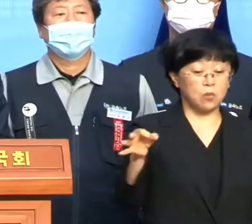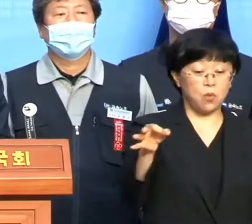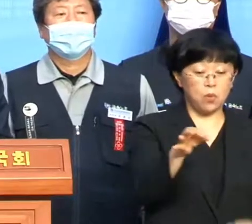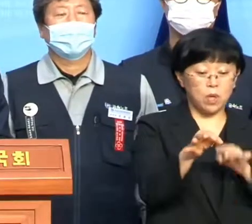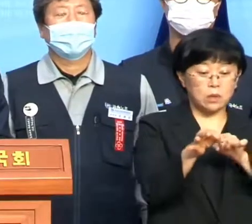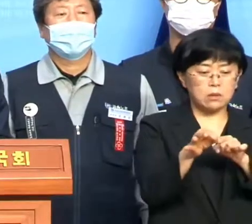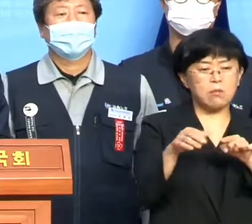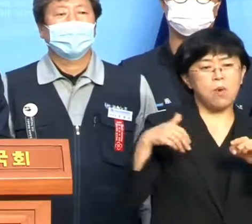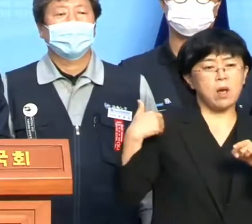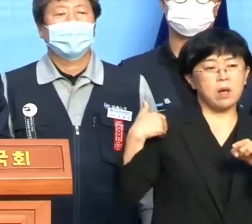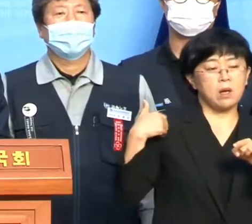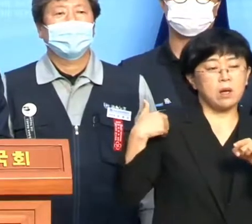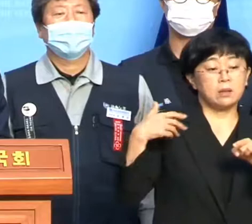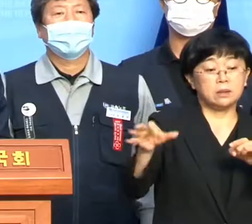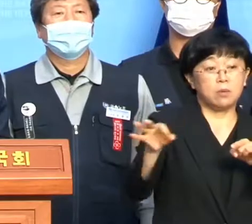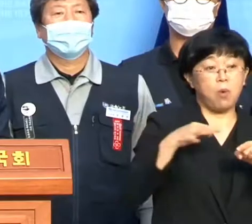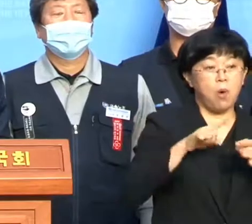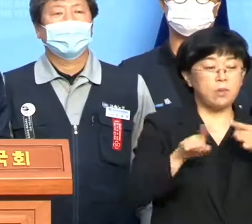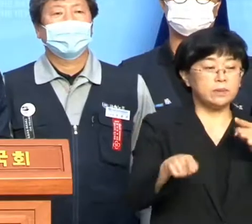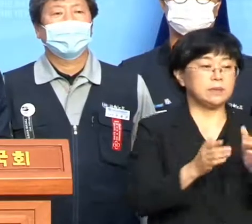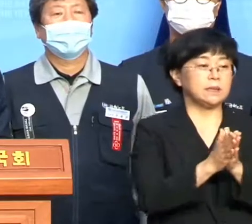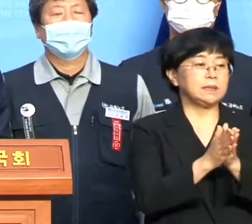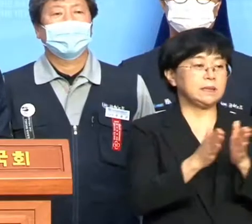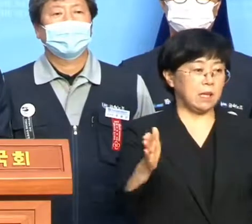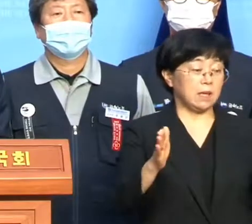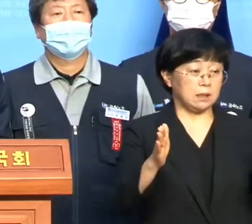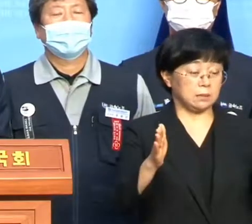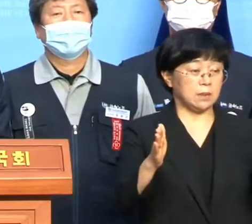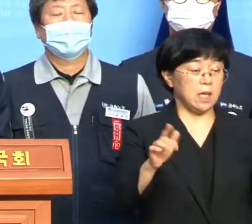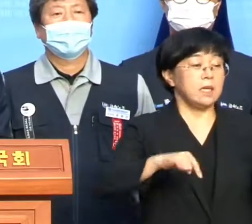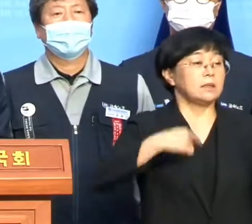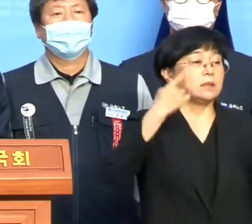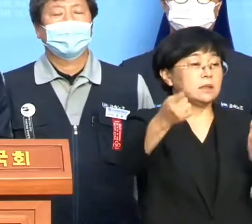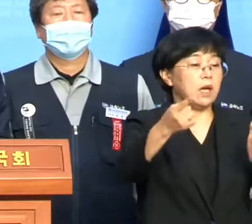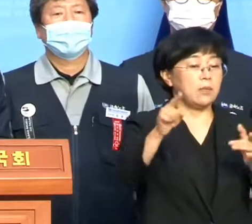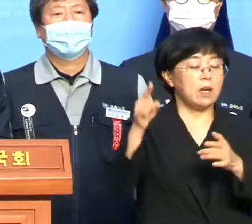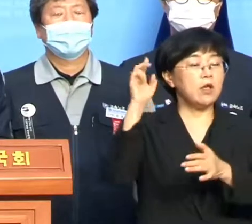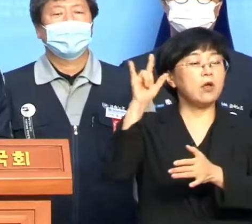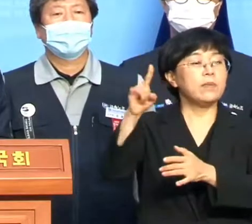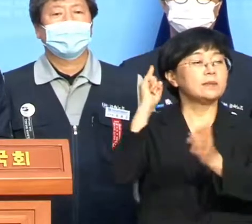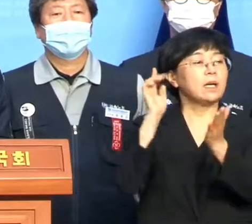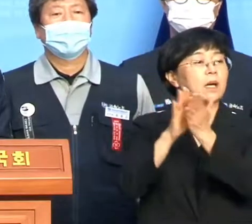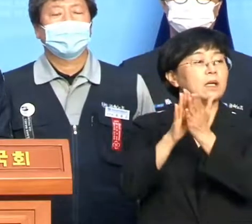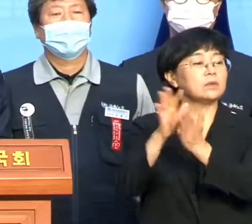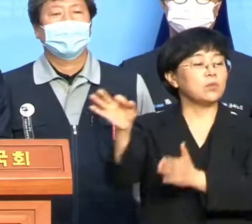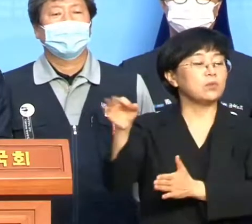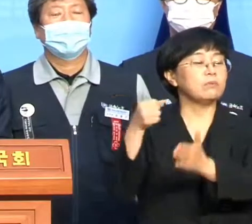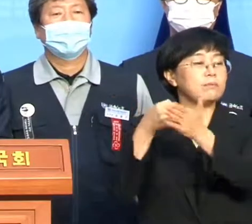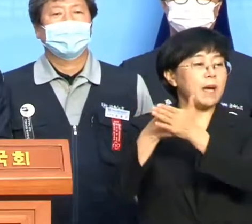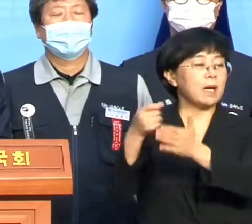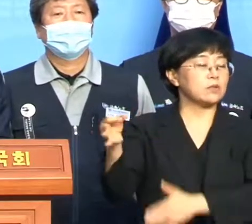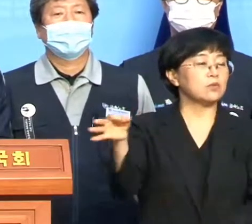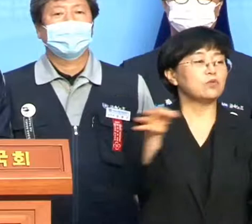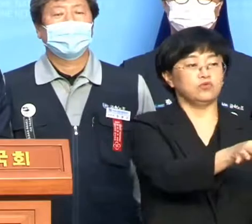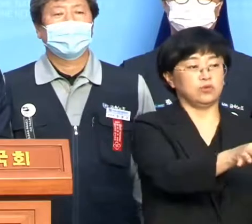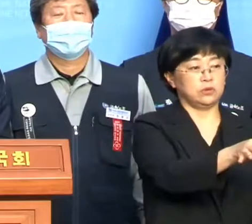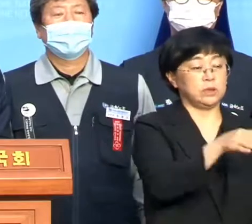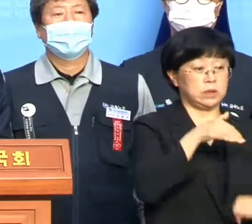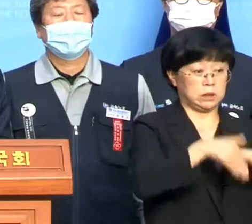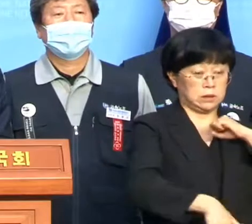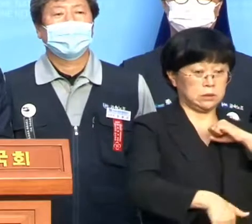모르는 상태로 작업에 들어가게 한 뒤에 사후에 일방적으로 정한 대금을 받아 들일 수 밖에 없게 하는